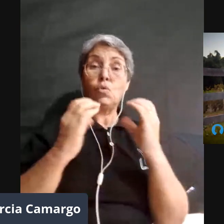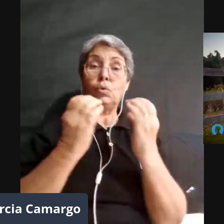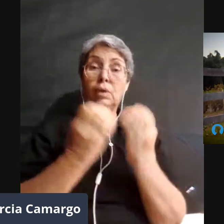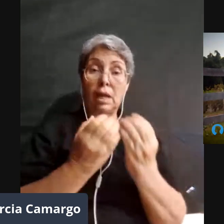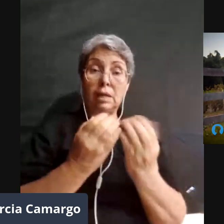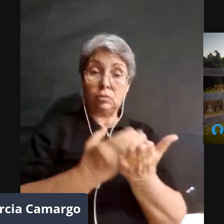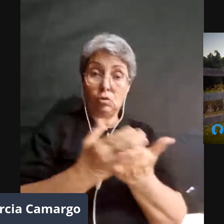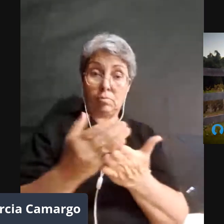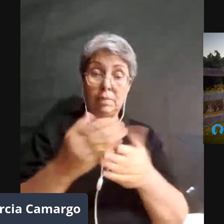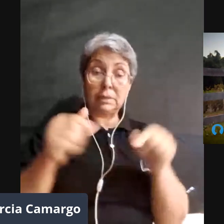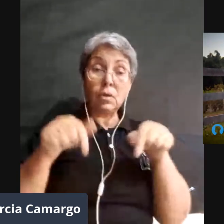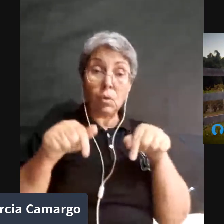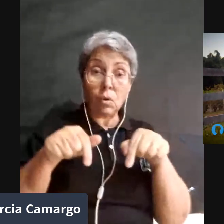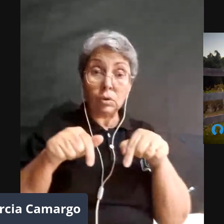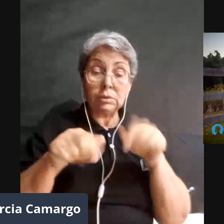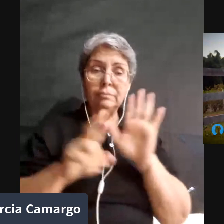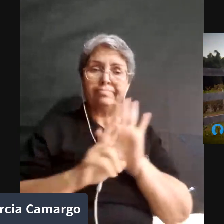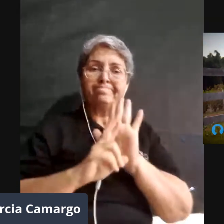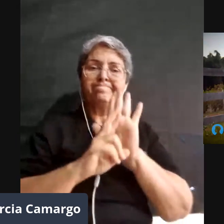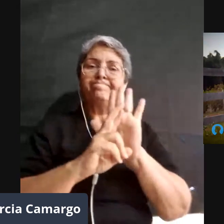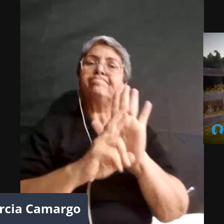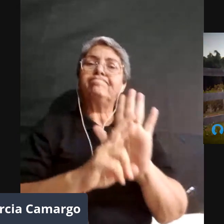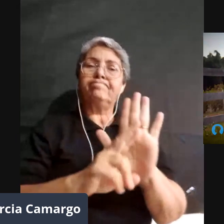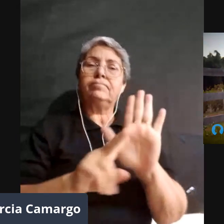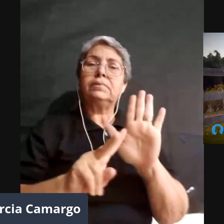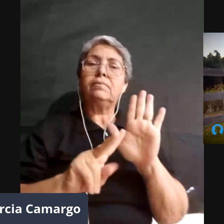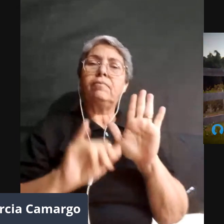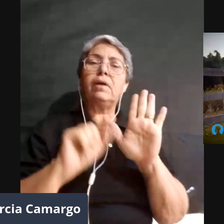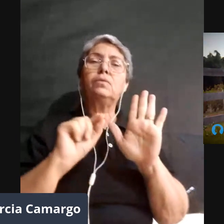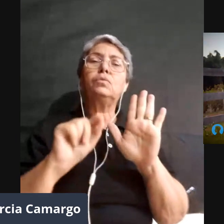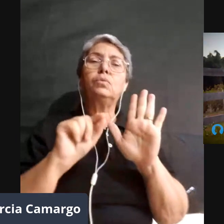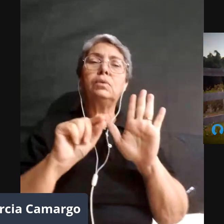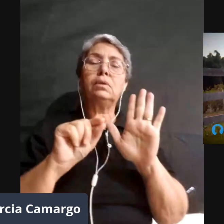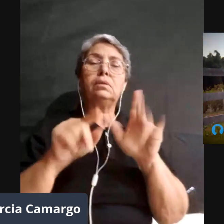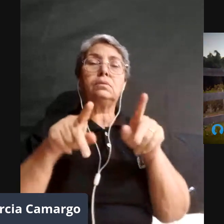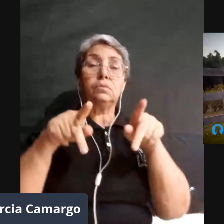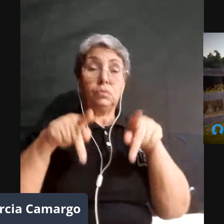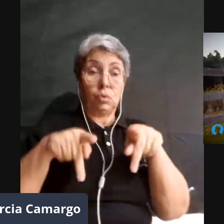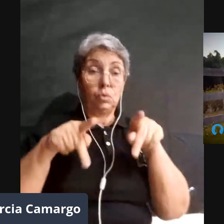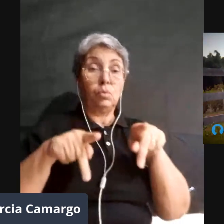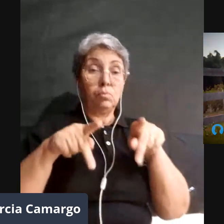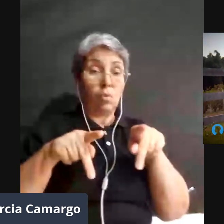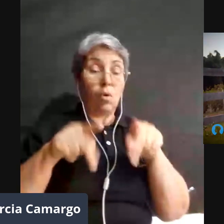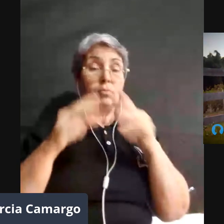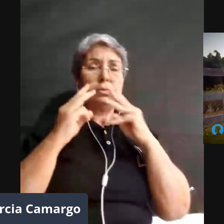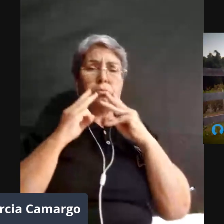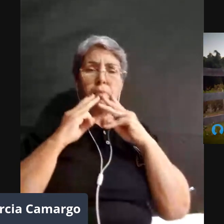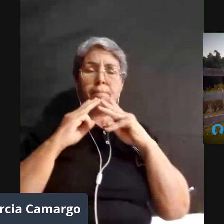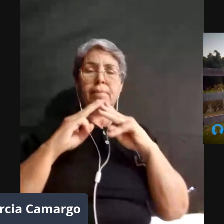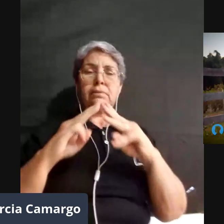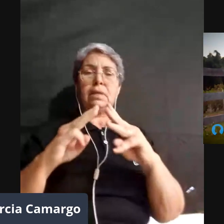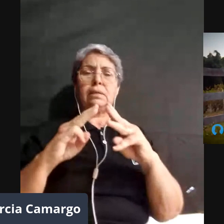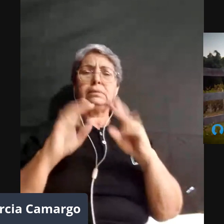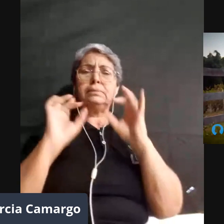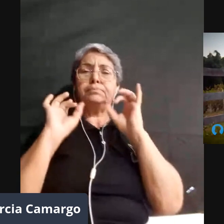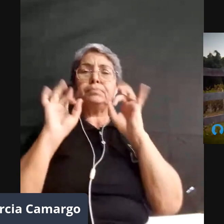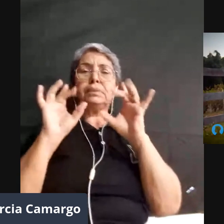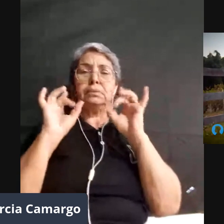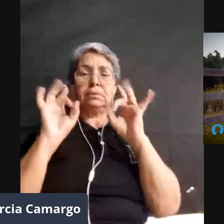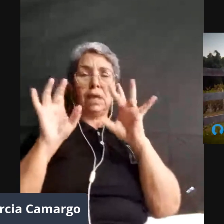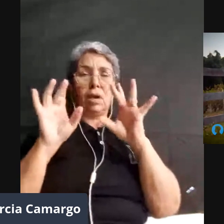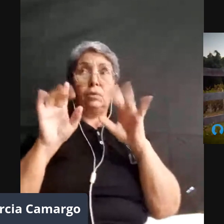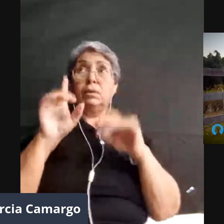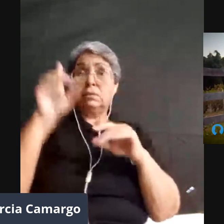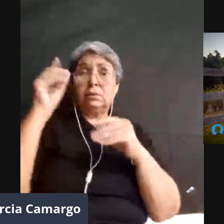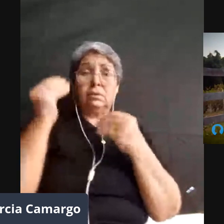hoje, vai revelar o que é que nós temos feito como povo com a mensagem mais preciosa enviada pelo próprio Deus. Nós